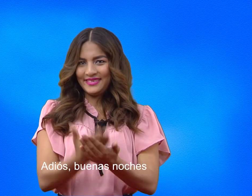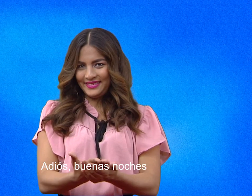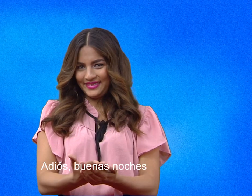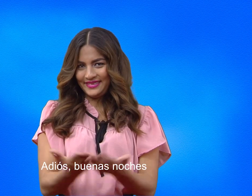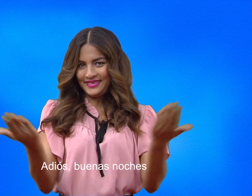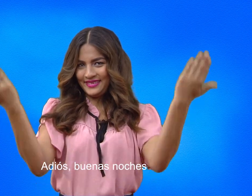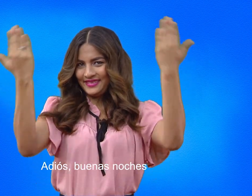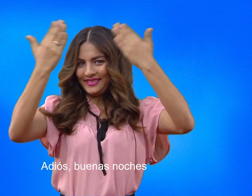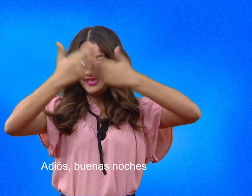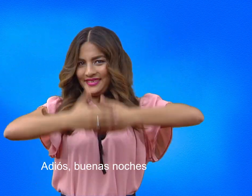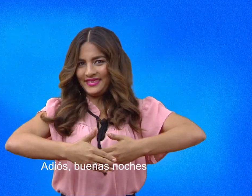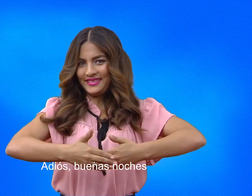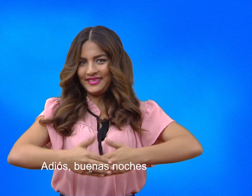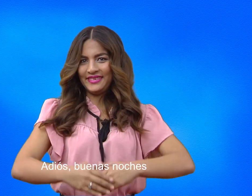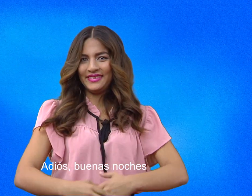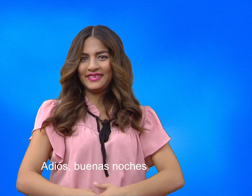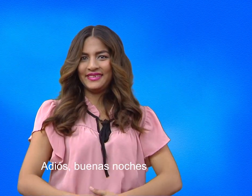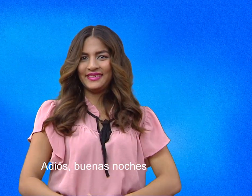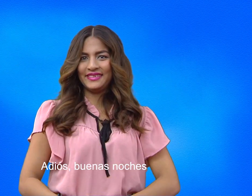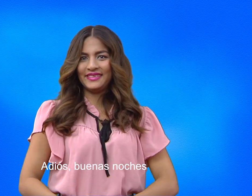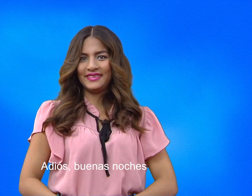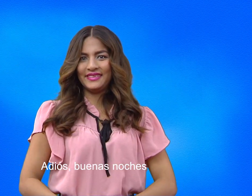Adiós. Buenas noches.